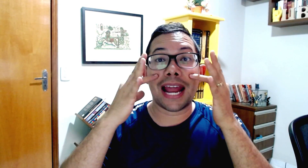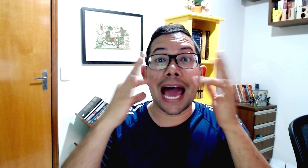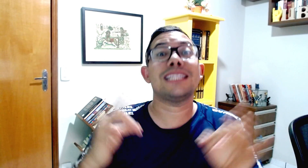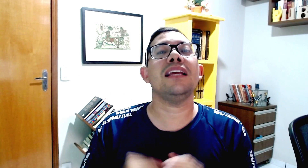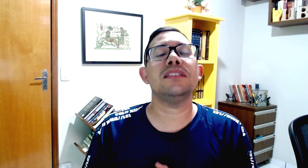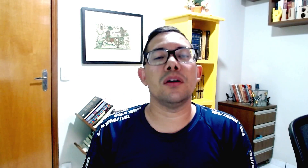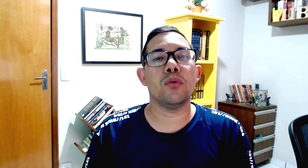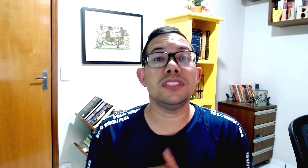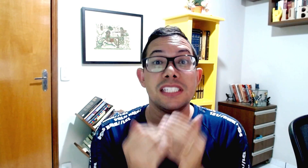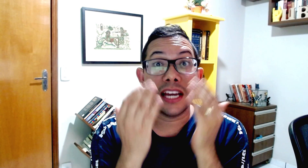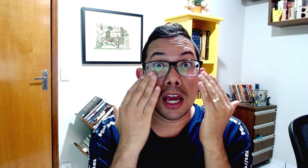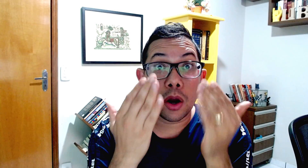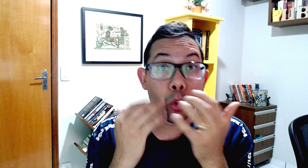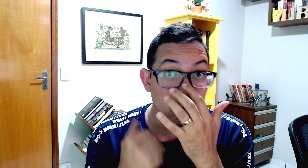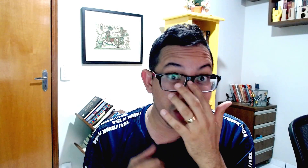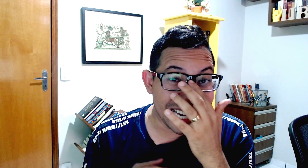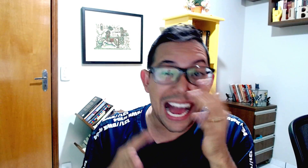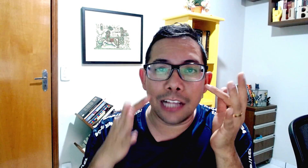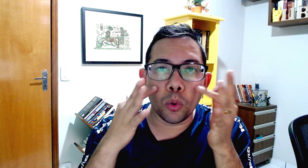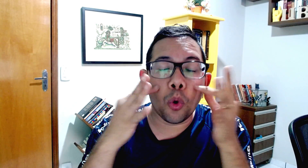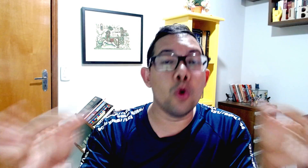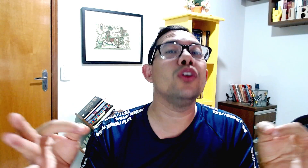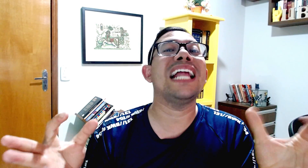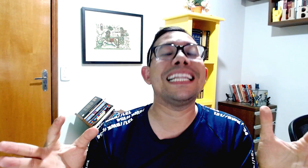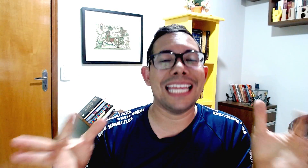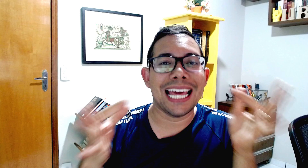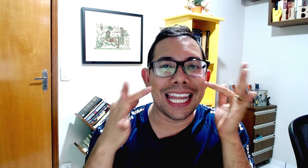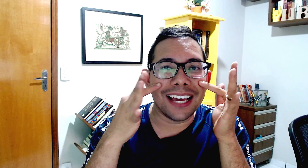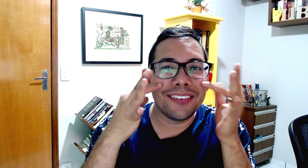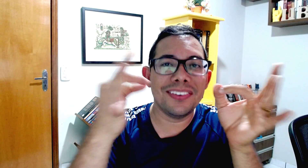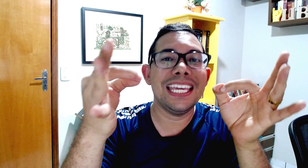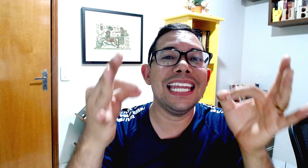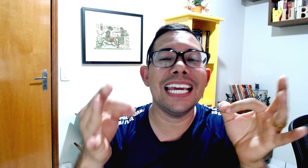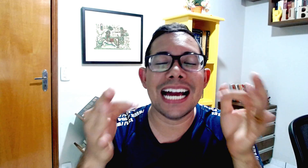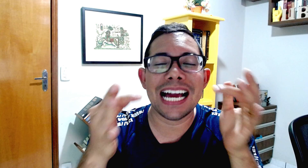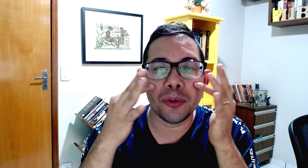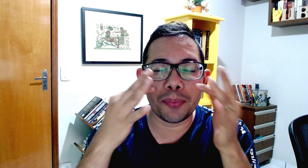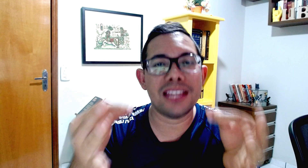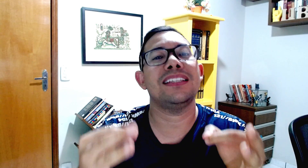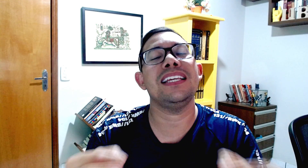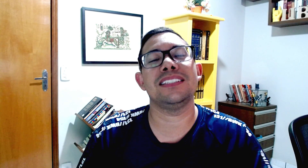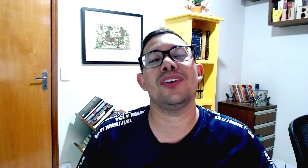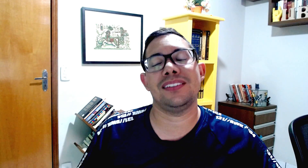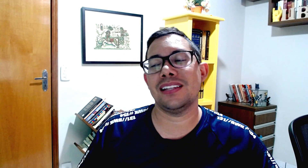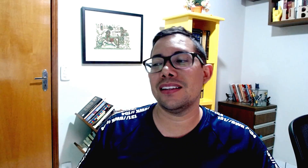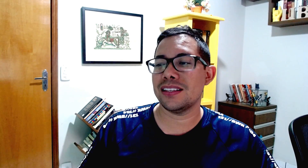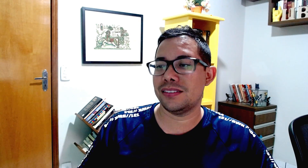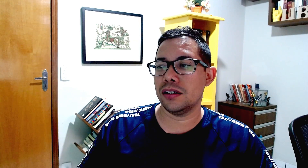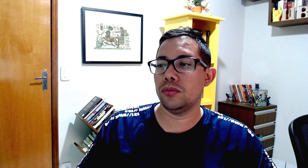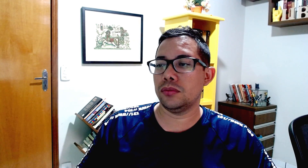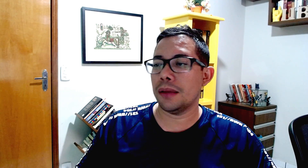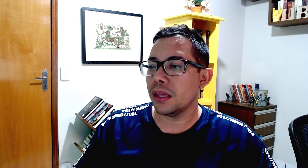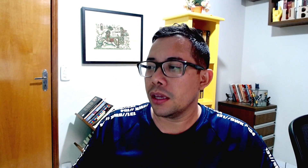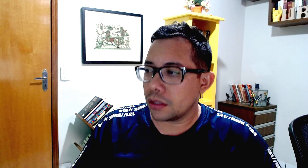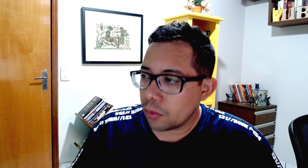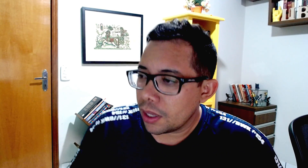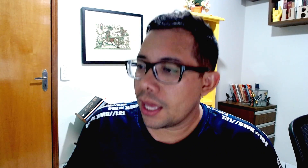Ela fala: "Atenção", ou seja, olho ligado, olho na tela. Fique ligado, preste atenção na sinalização, tá? Então, é